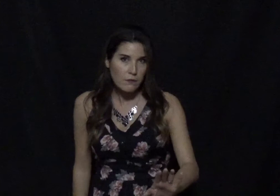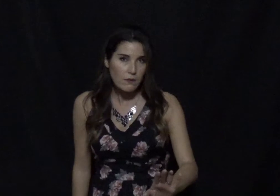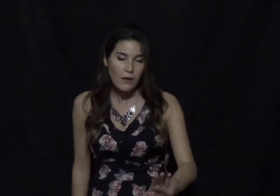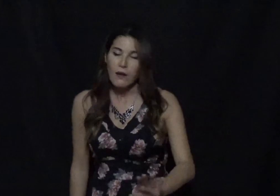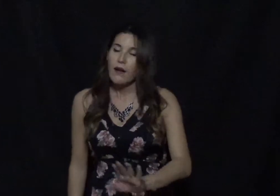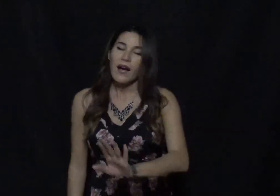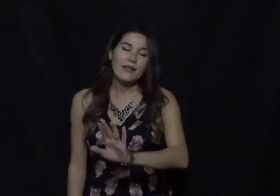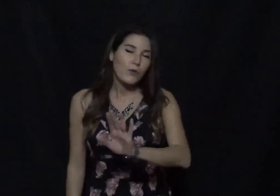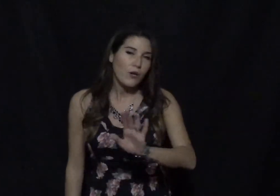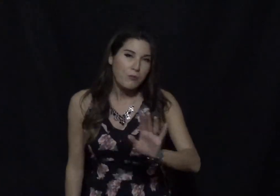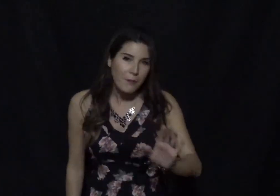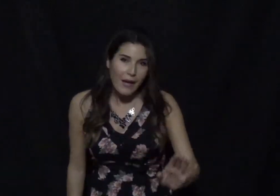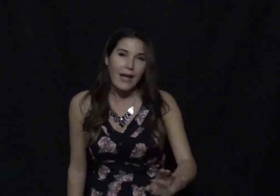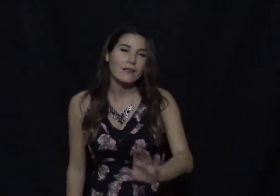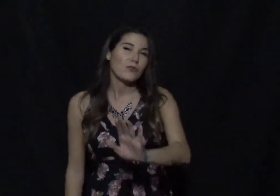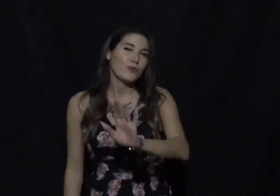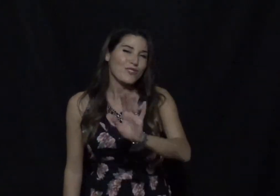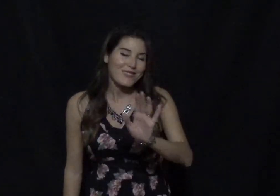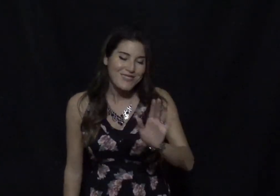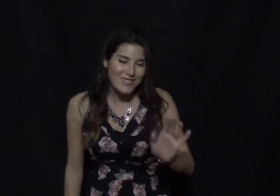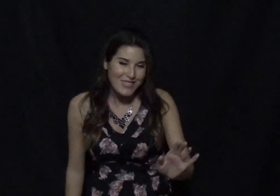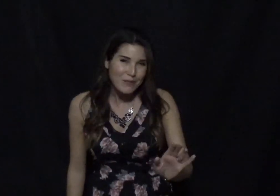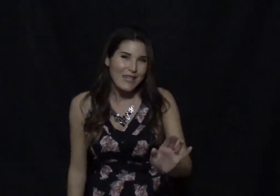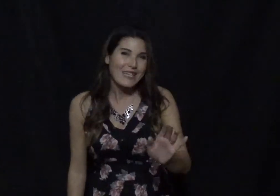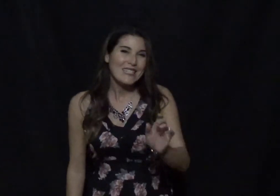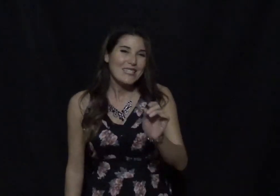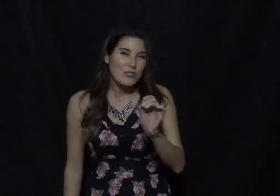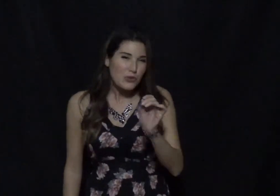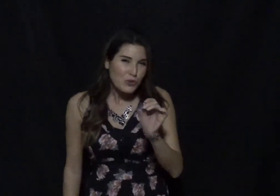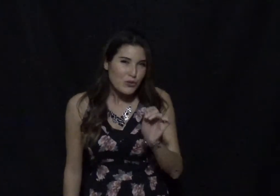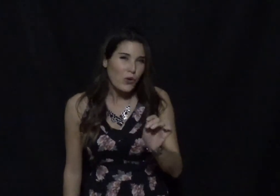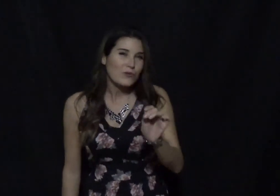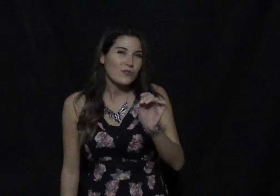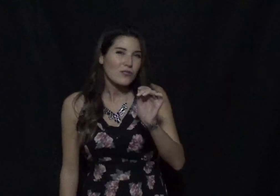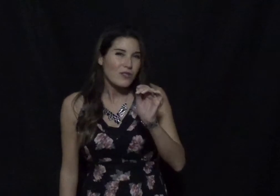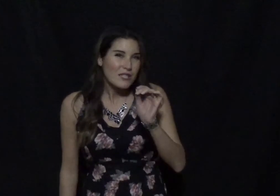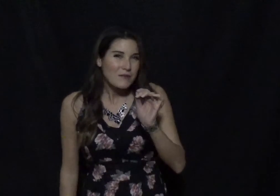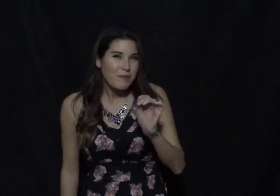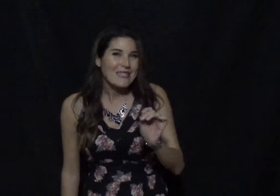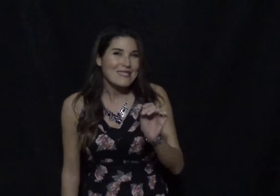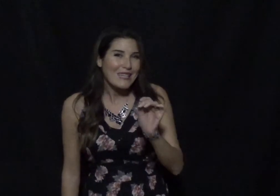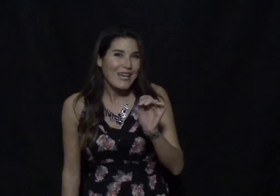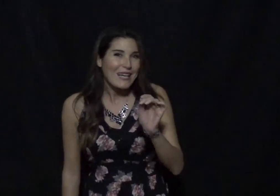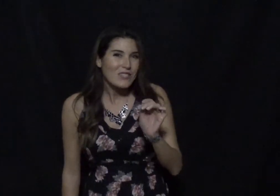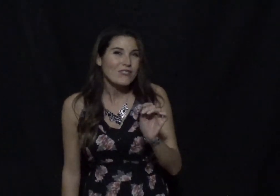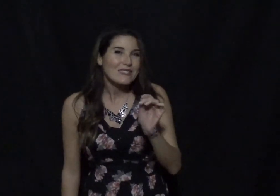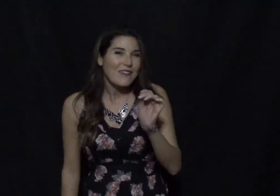anche quello più aperto, più sensibile, sotto sotto, pensa che alla donna in